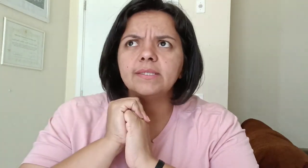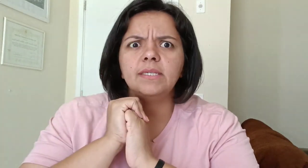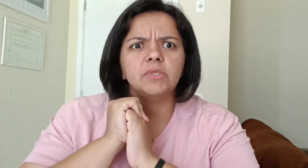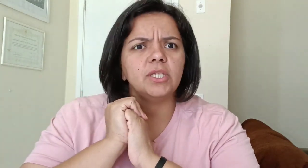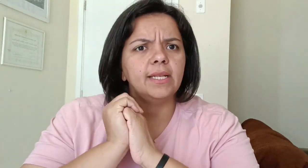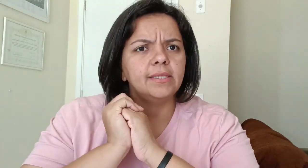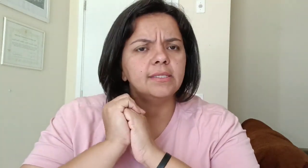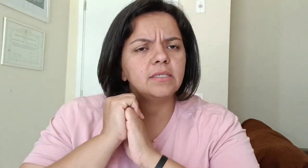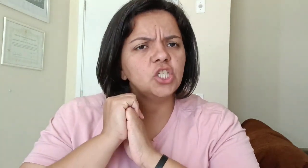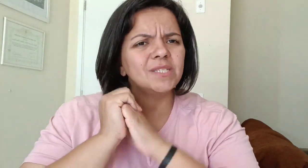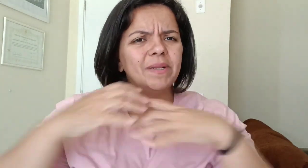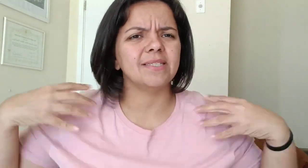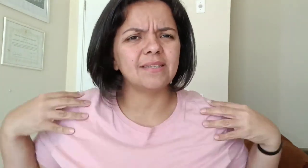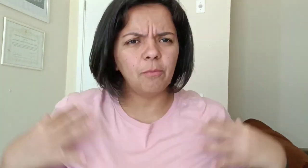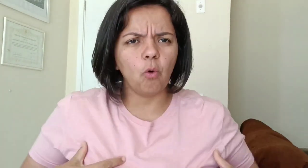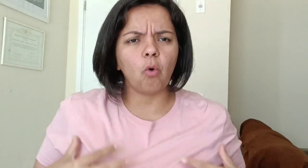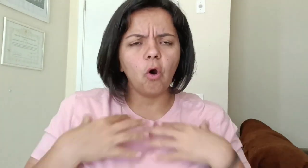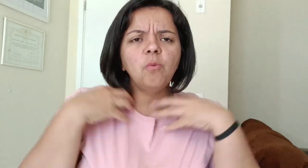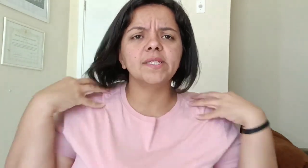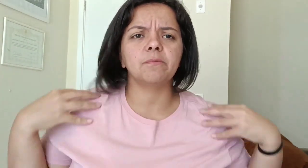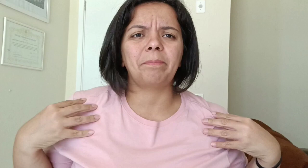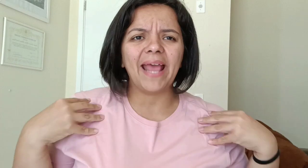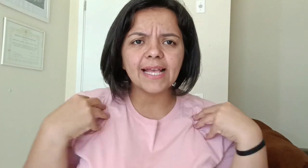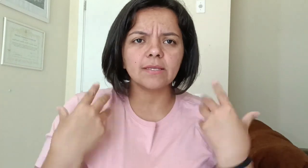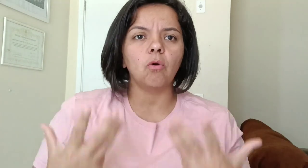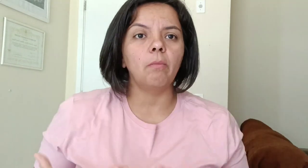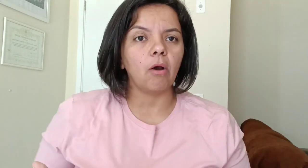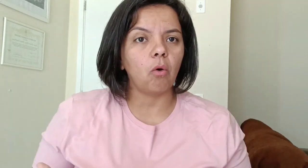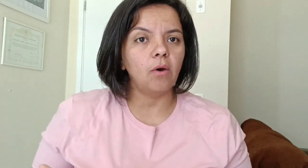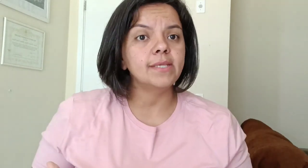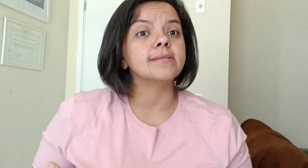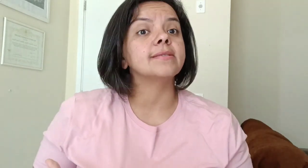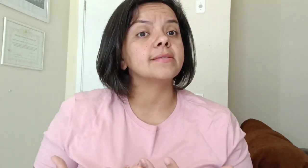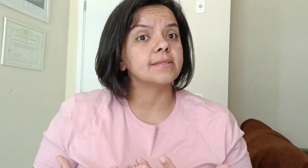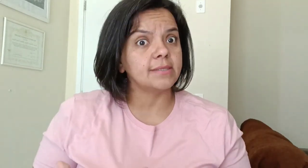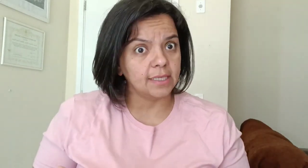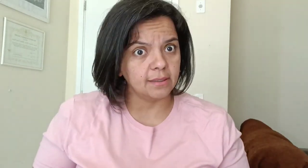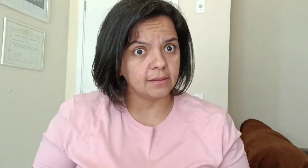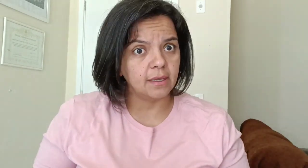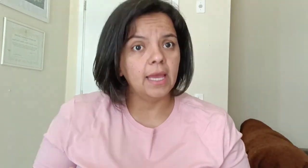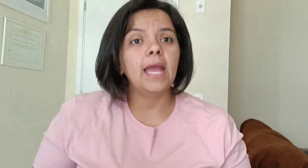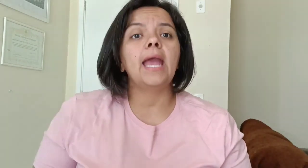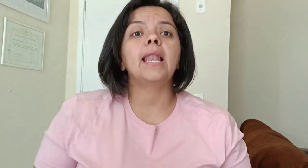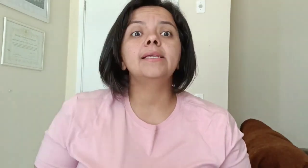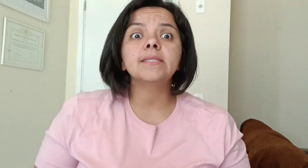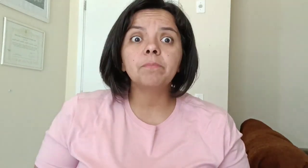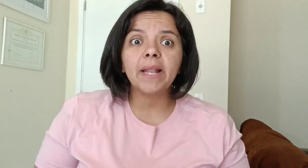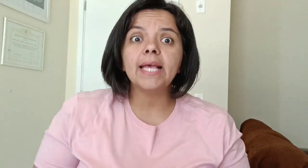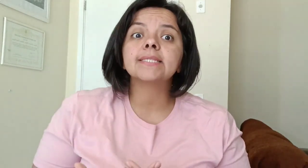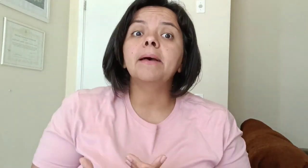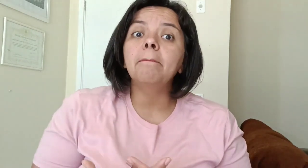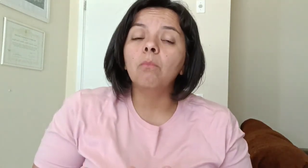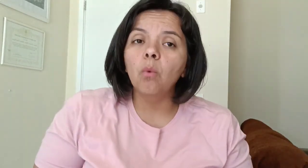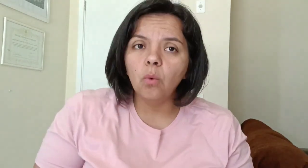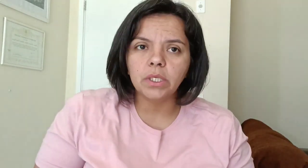assim, Micheline? Existe expressão? Meu corpo expressa alguma coisa? Sim, ela expressa